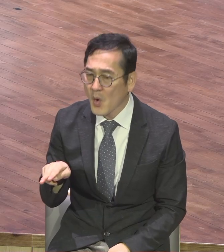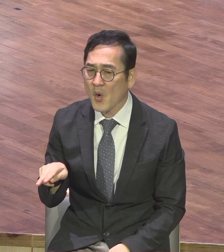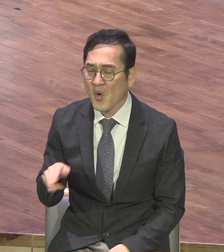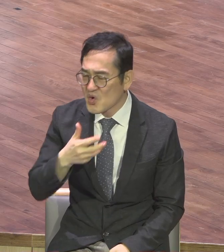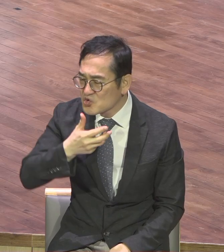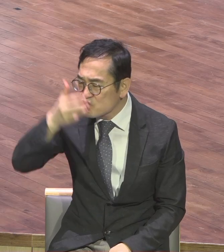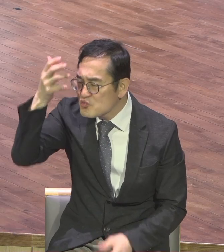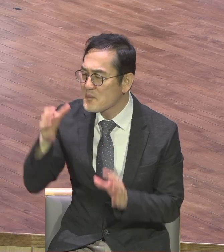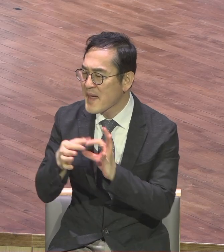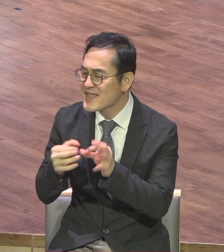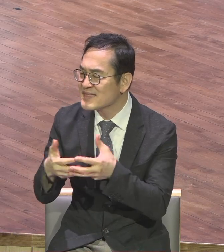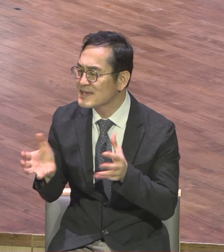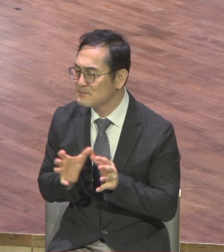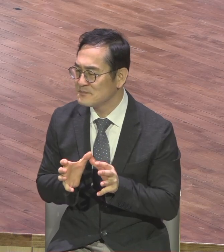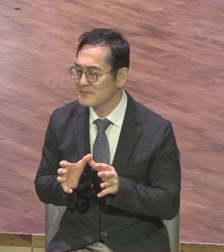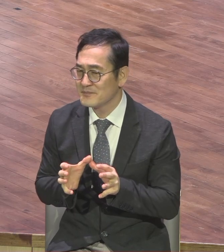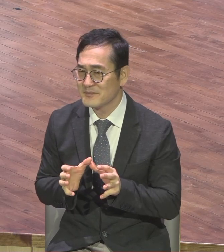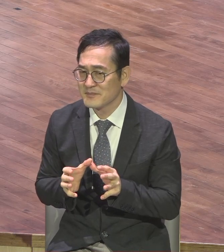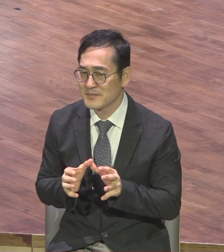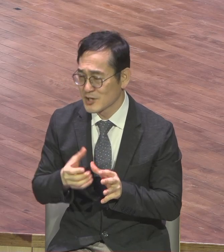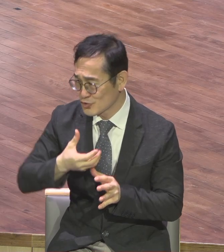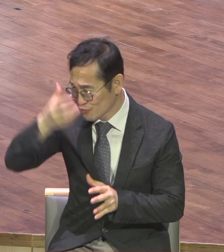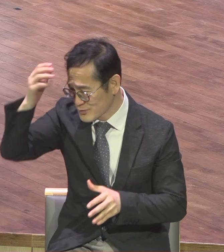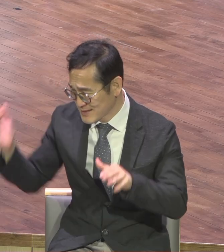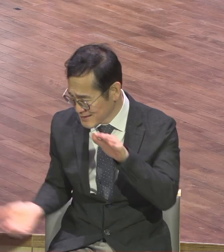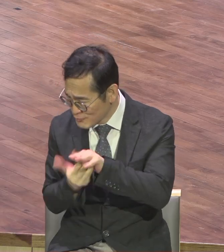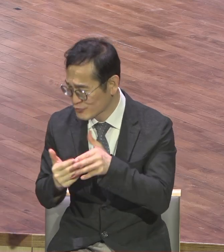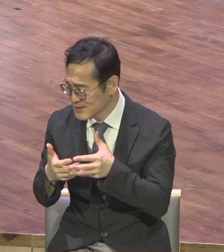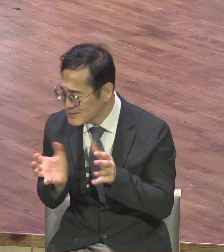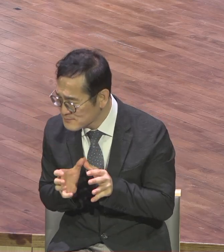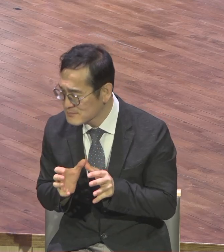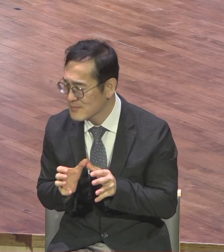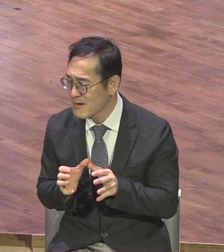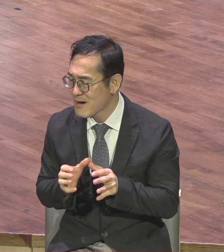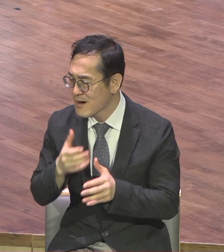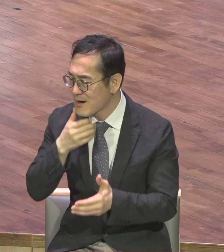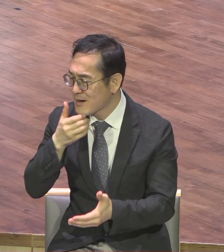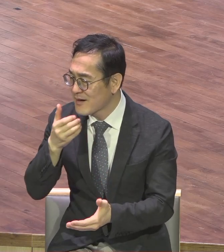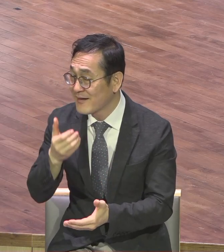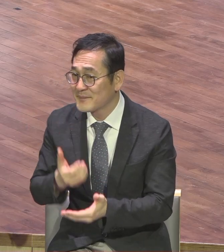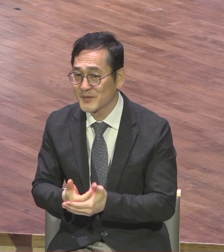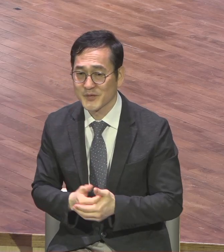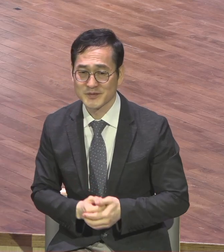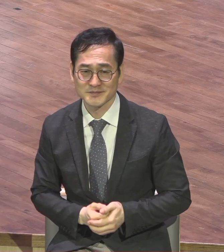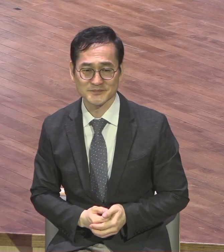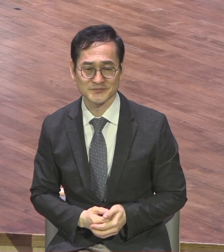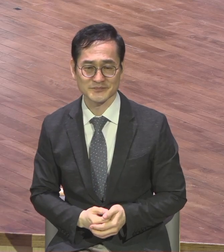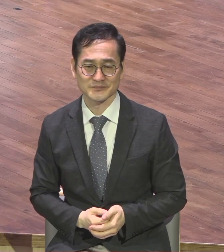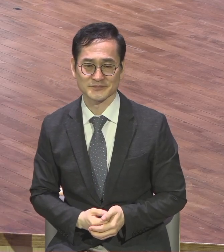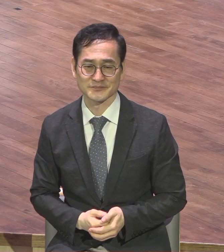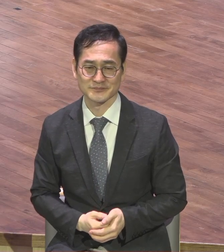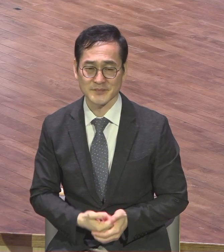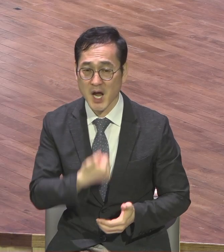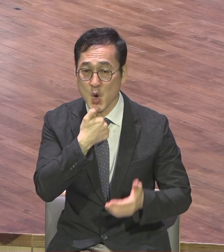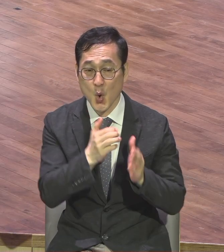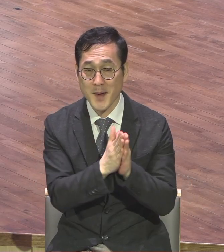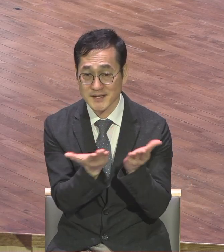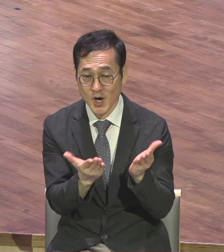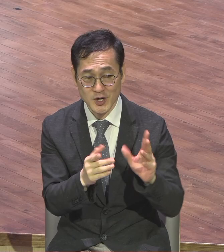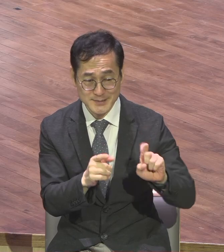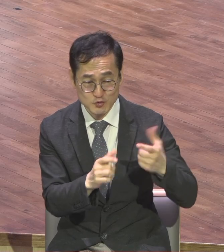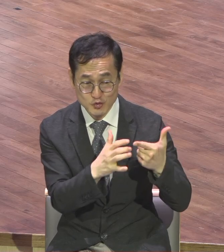팀이다. 꿈. 저런 팀이 로마서 16장 인물들은